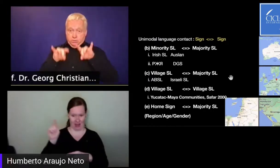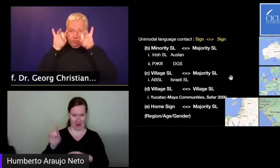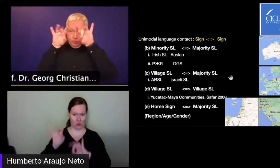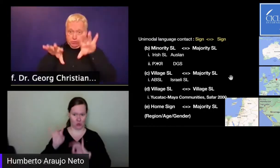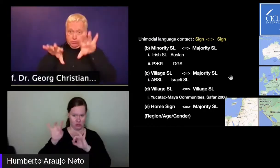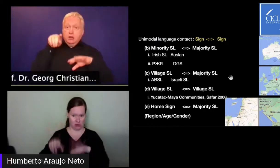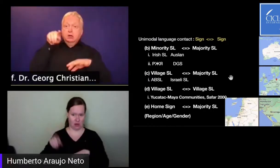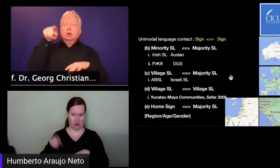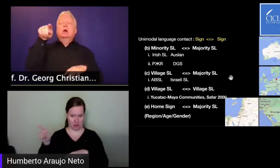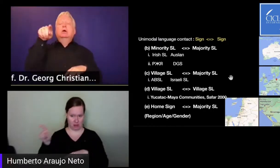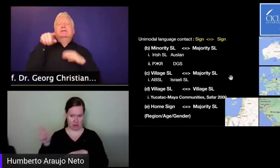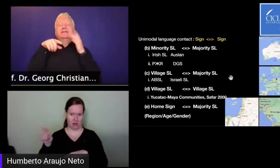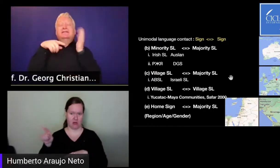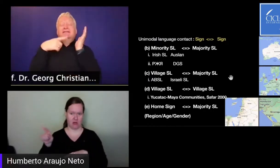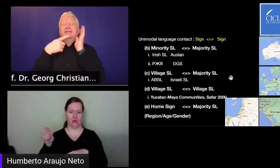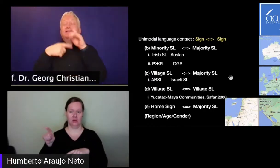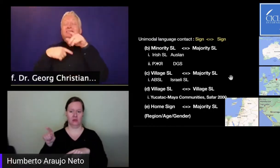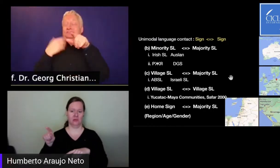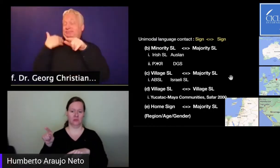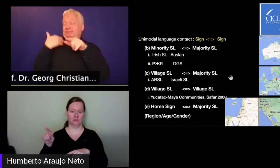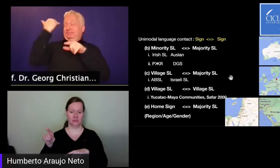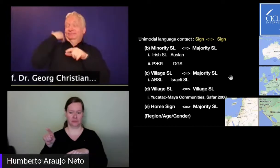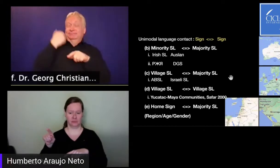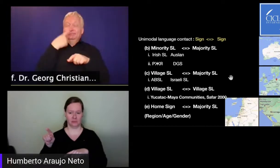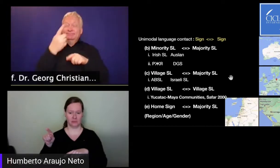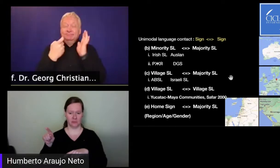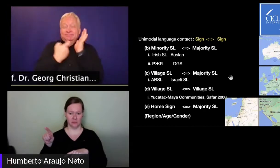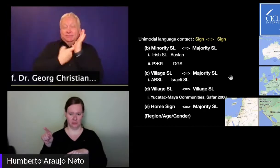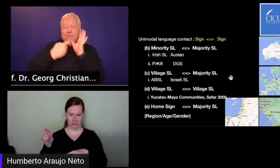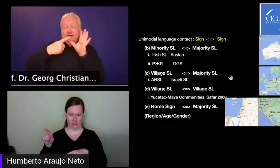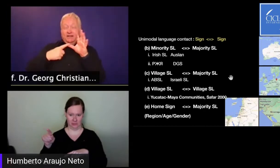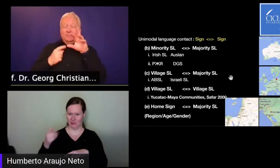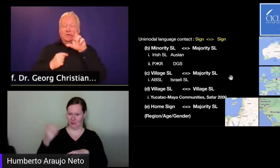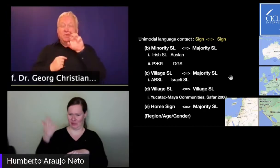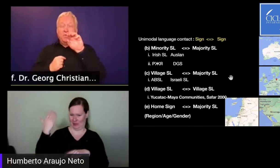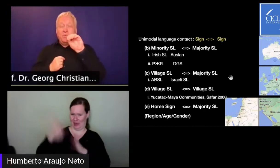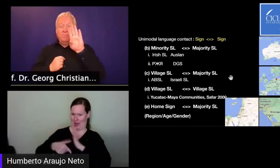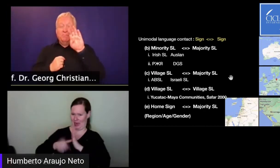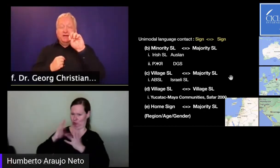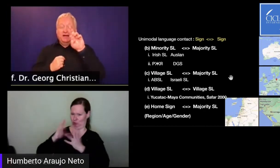Você tem, por exemplo, uma língua australiana que aparece aí no slide.